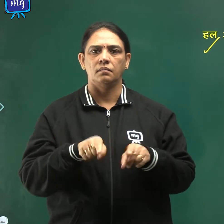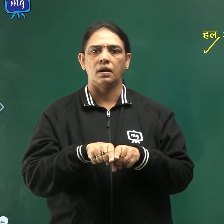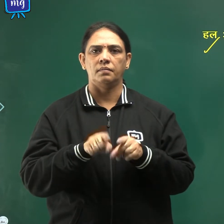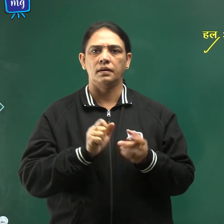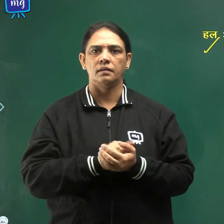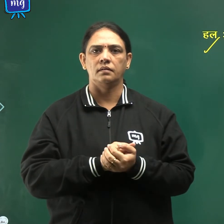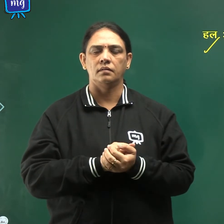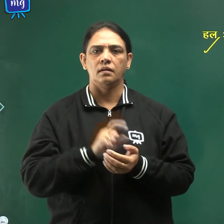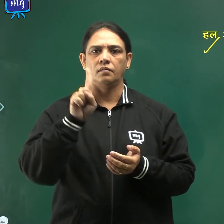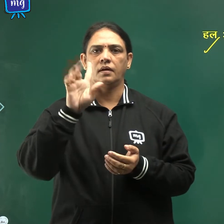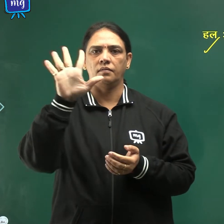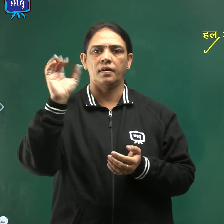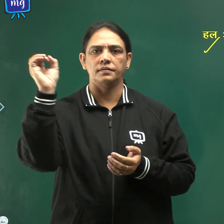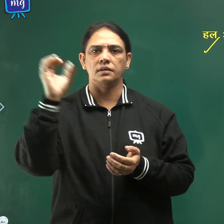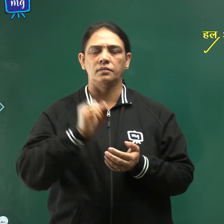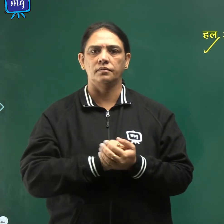बराबर 150,